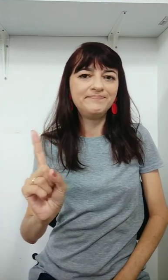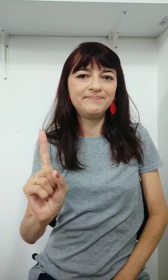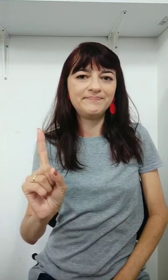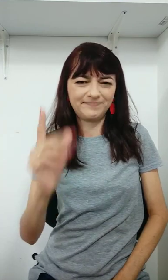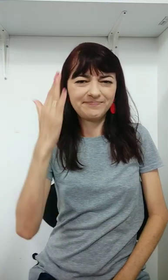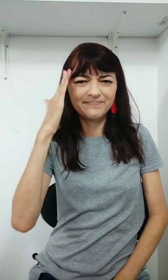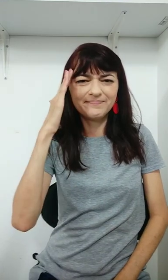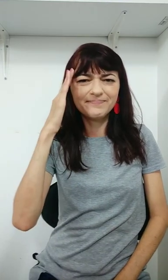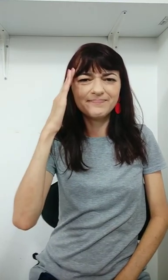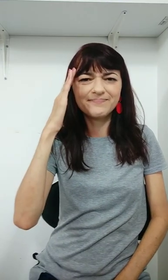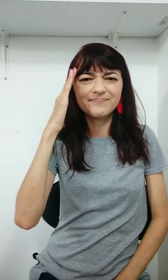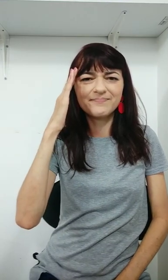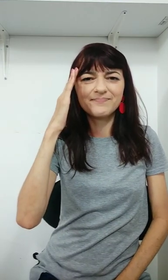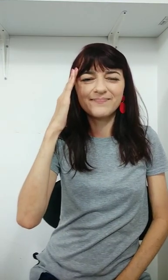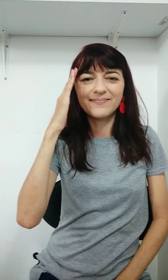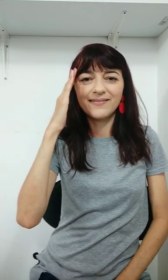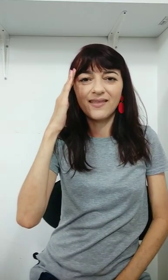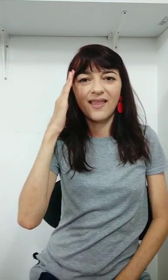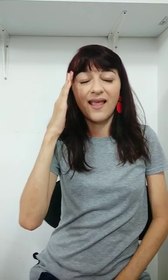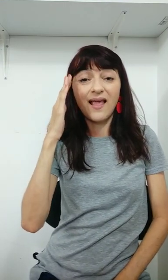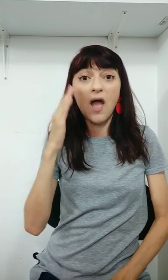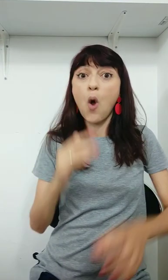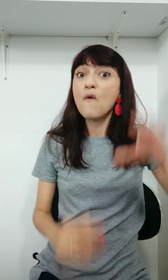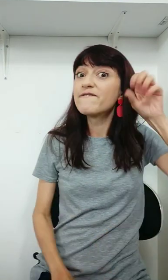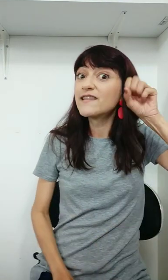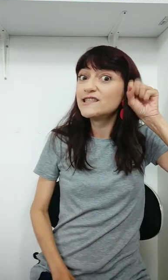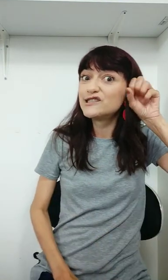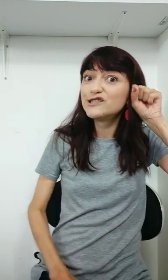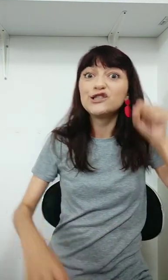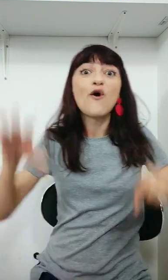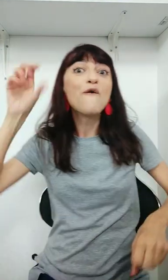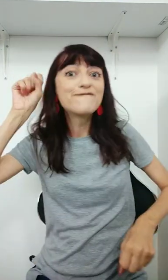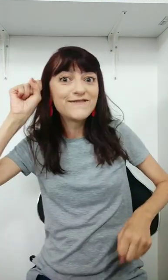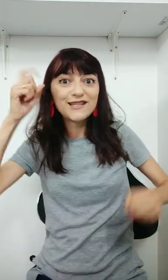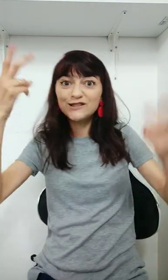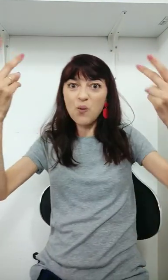Às vezes até mesmo os intérpretes não recebem essa pessoa muito bem, tá? Estou falando de